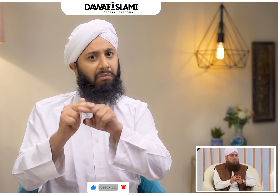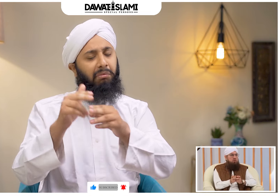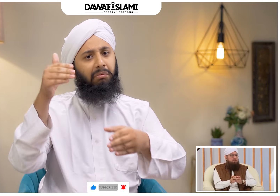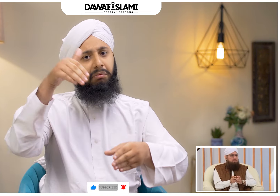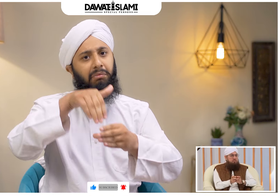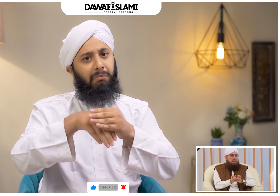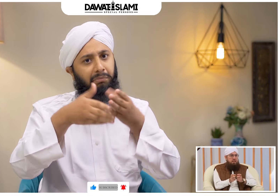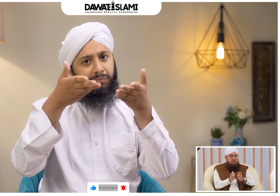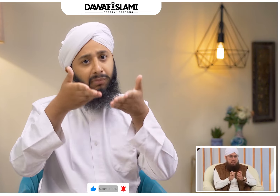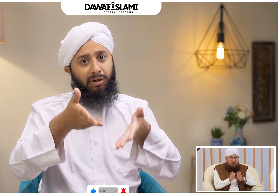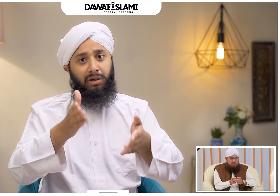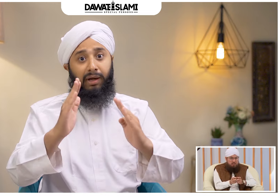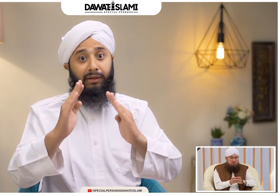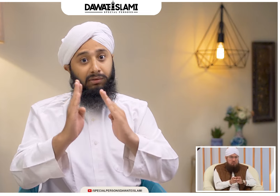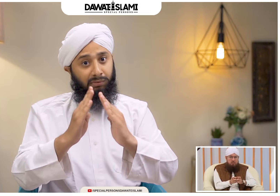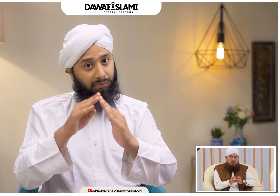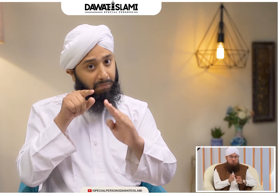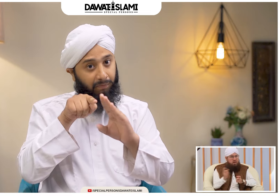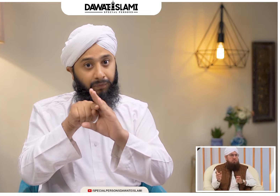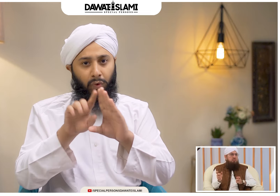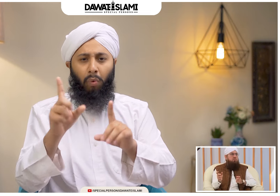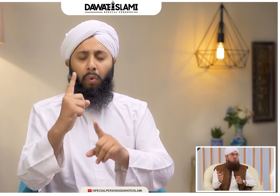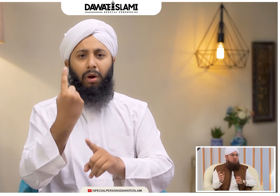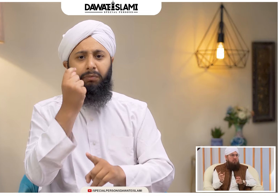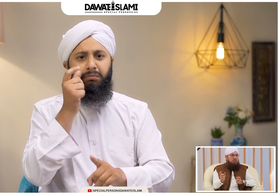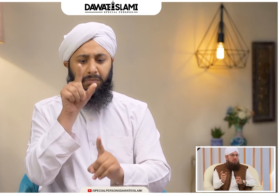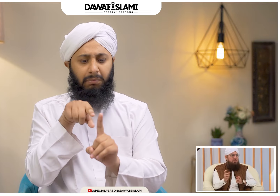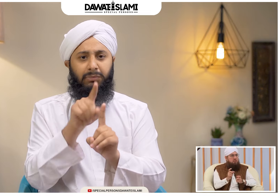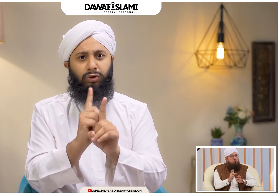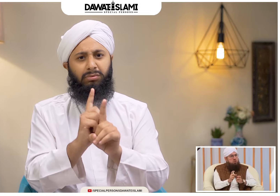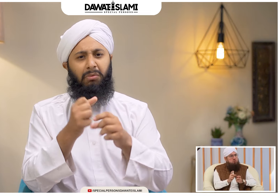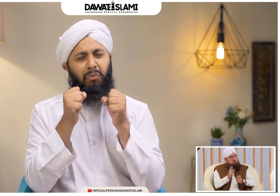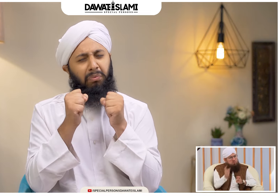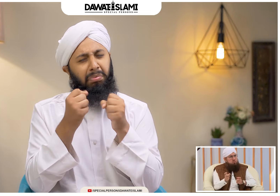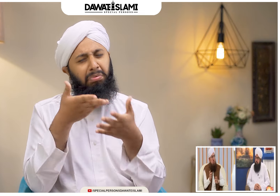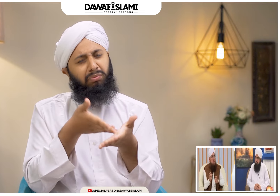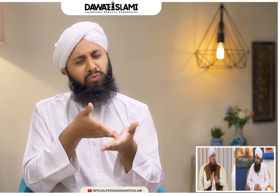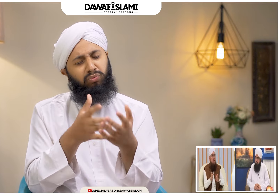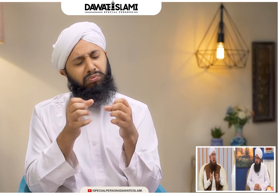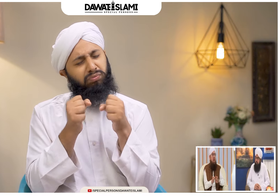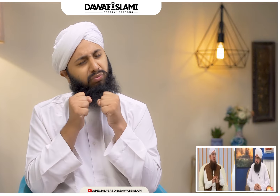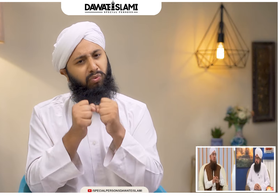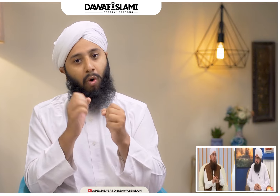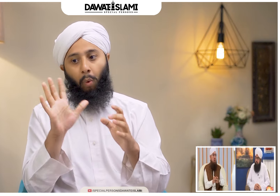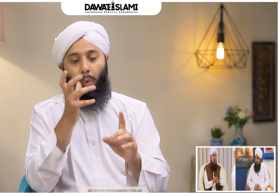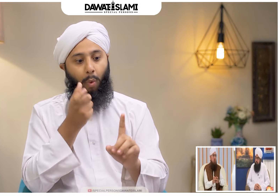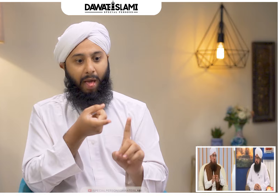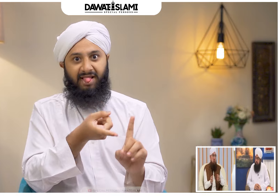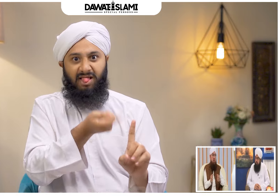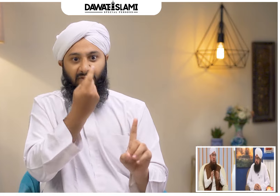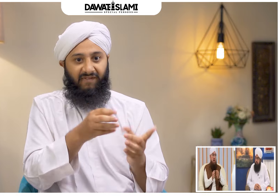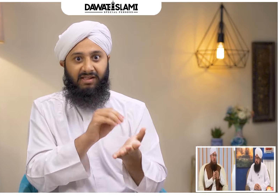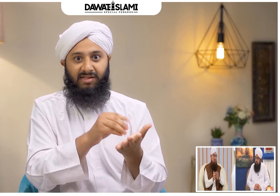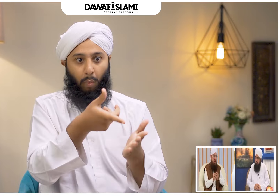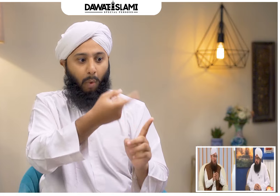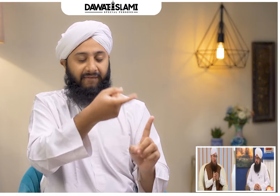بھی ہو رہا ہوتا ہے. یعنی گھر کے اندر بھی کوئی ایک بندہ مجبور ہوتا ہے، لیکن اسی مجبوری سے گھر کے کئی افراد فائدہ اٹھا رہے ہوتے ہیں. کچھ